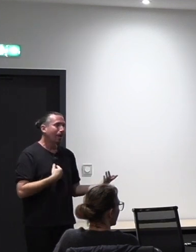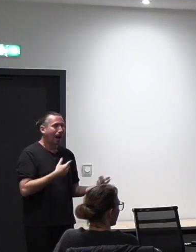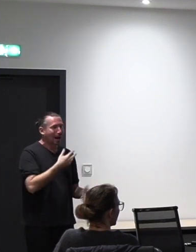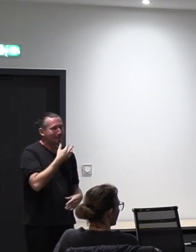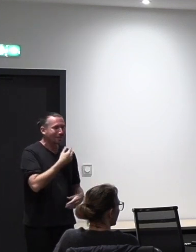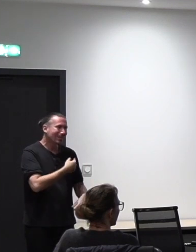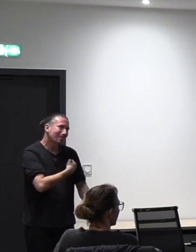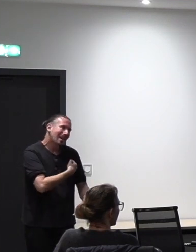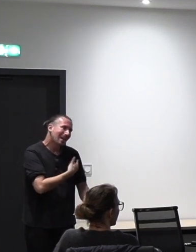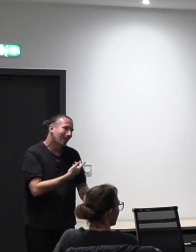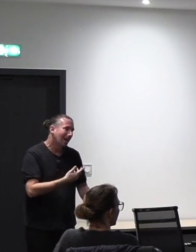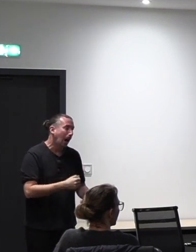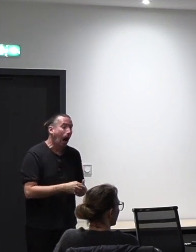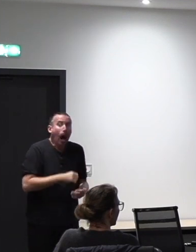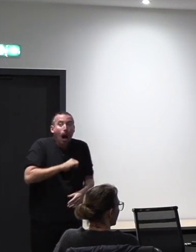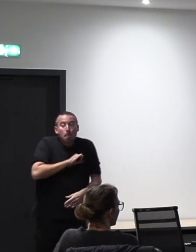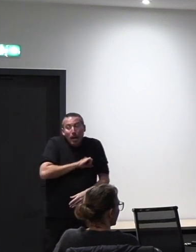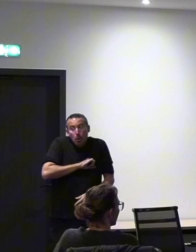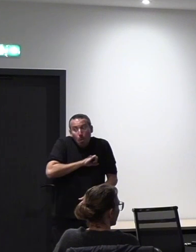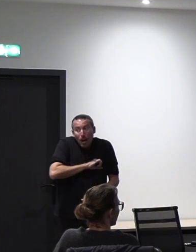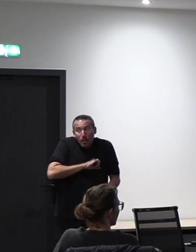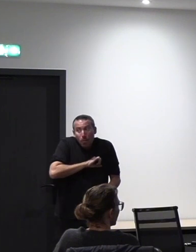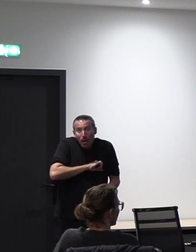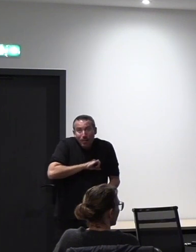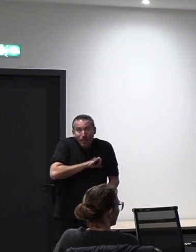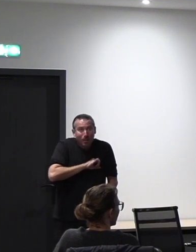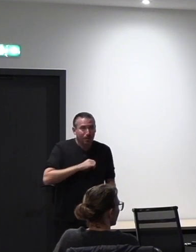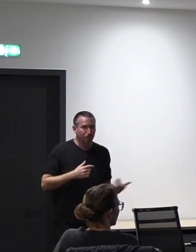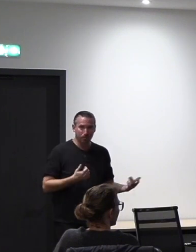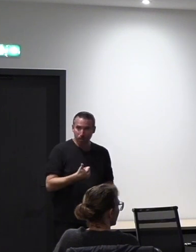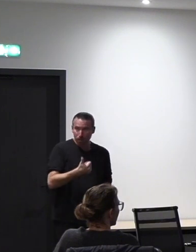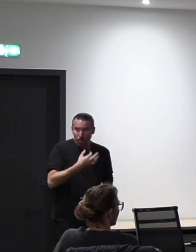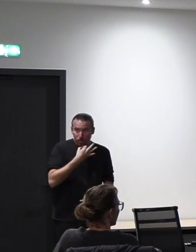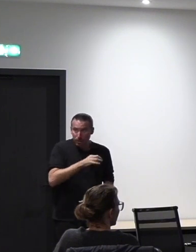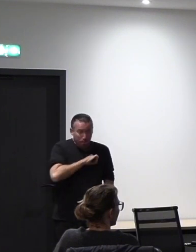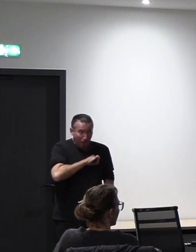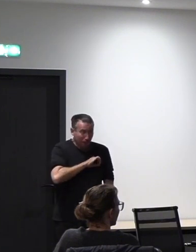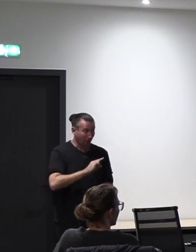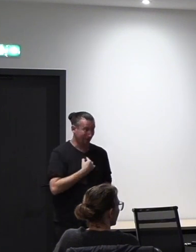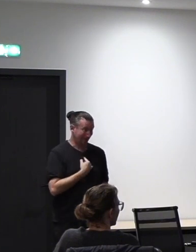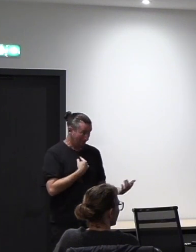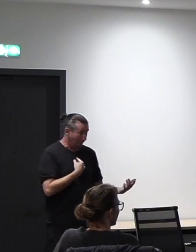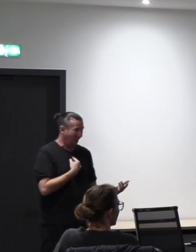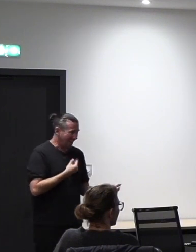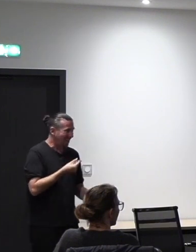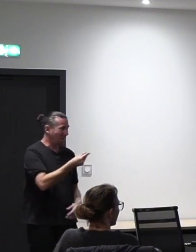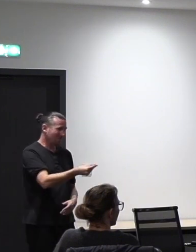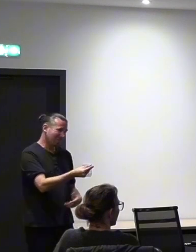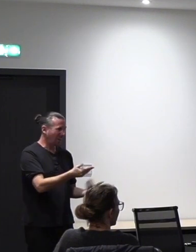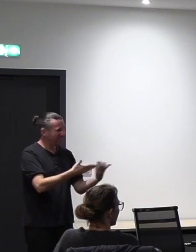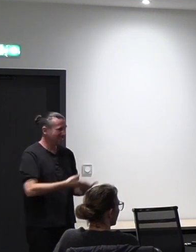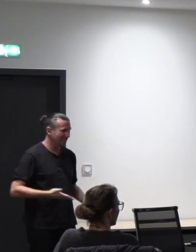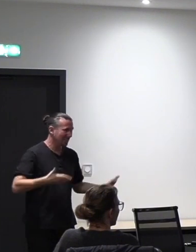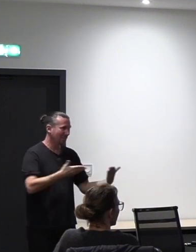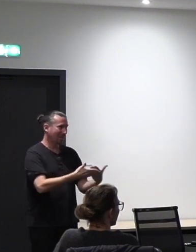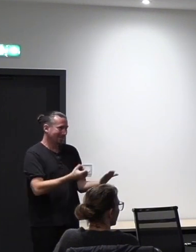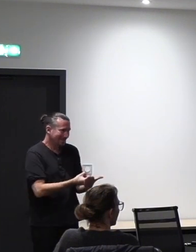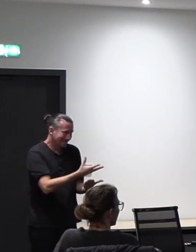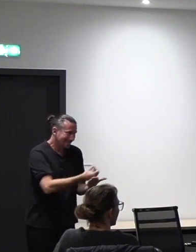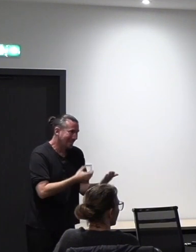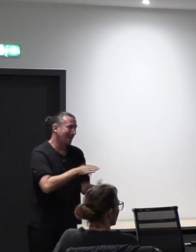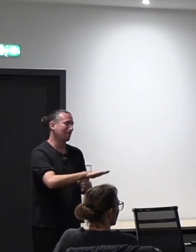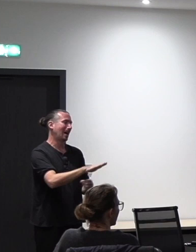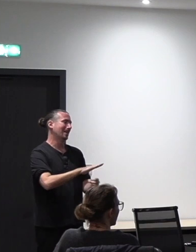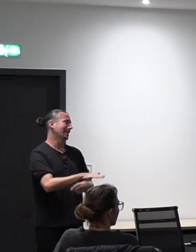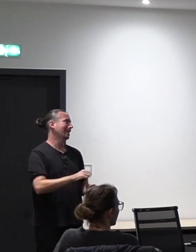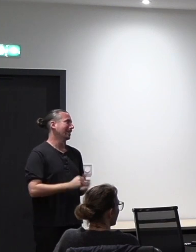tout seul. Mon Dieu, pardon, excusez-moi. » Mais il n'avait pas à dire « Pardon, excusez-moi. » C'est moi qui l'avais humilié puisque je n'ai pas osé.